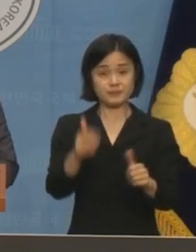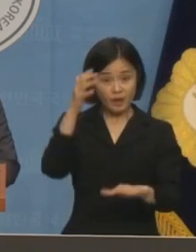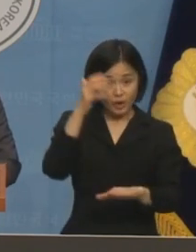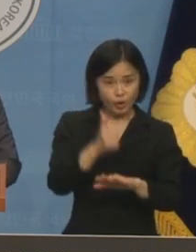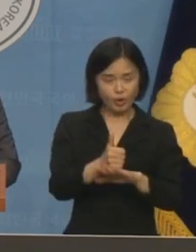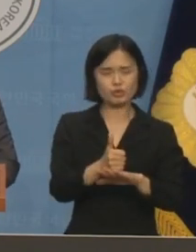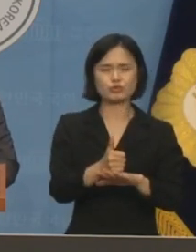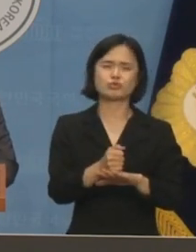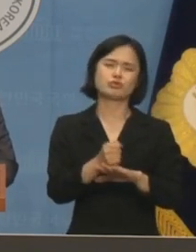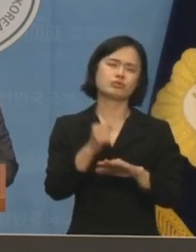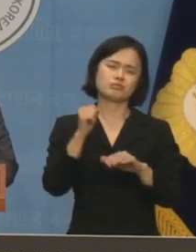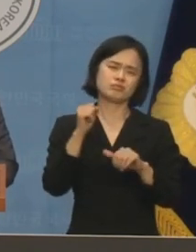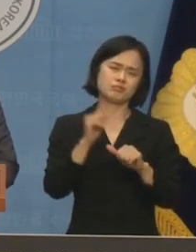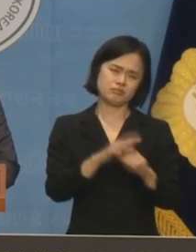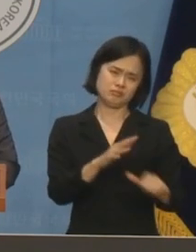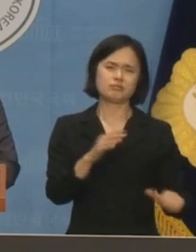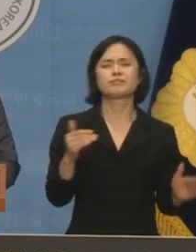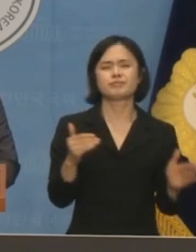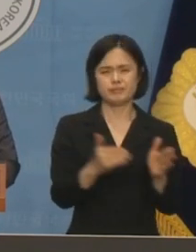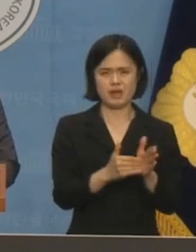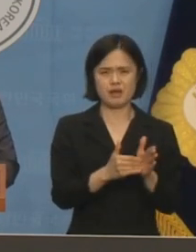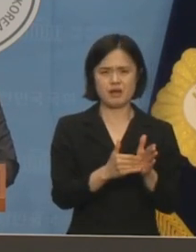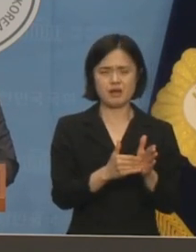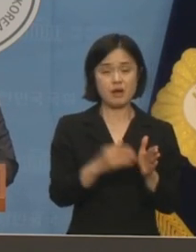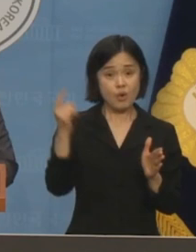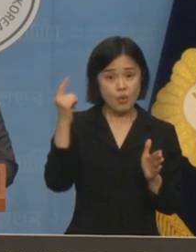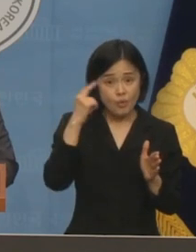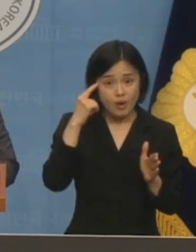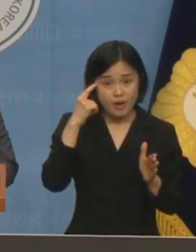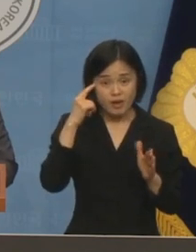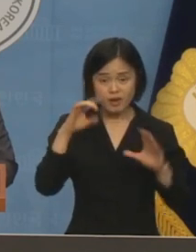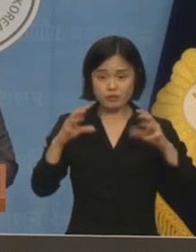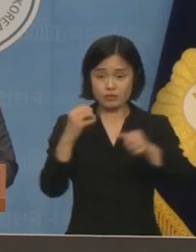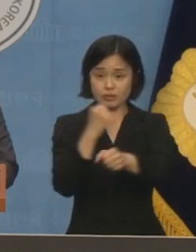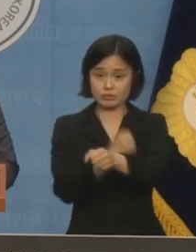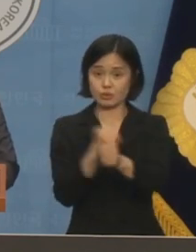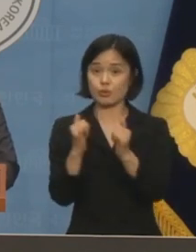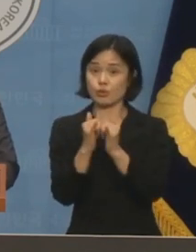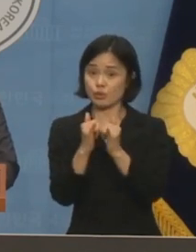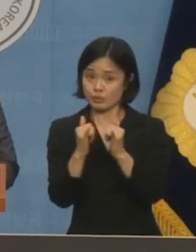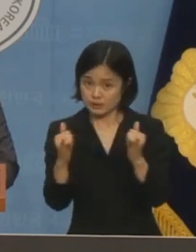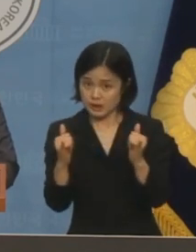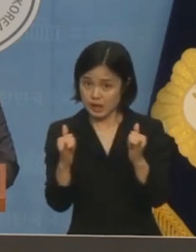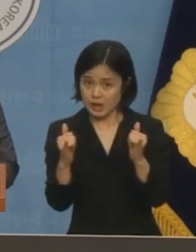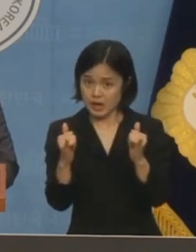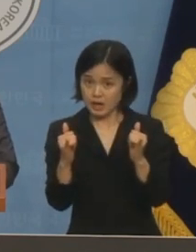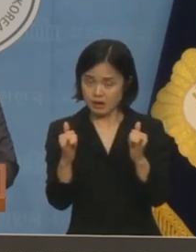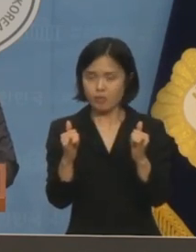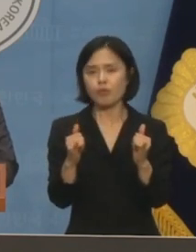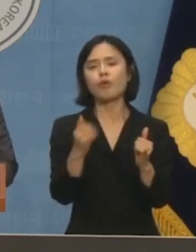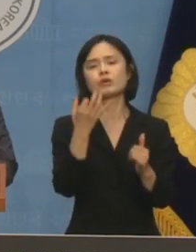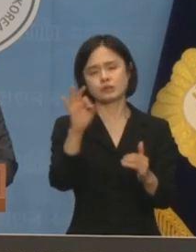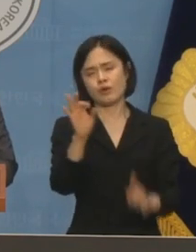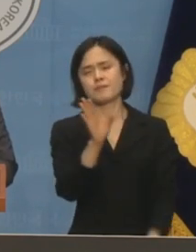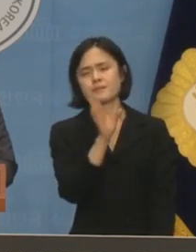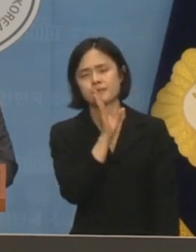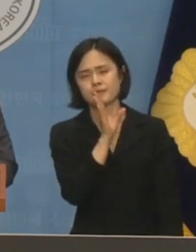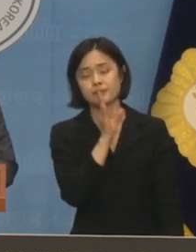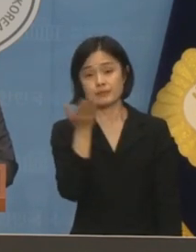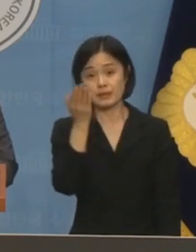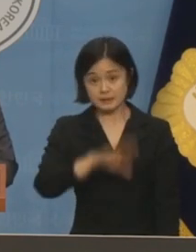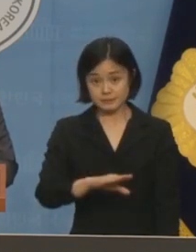무엇이냐면 국가유공자이고 무공훈장 및 수혜의 포상을 받은 것은 틀림없지만 그가